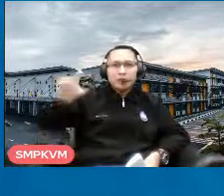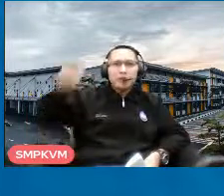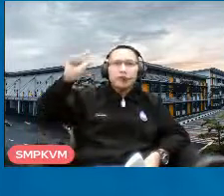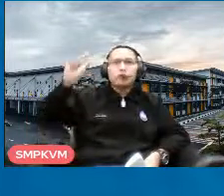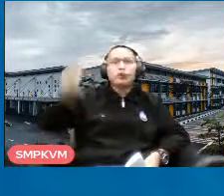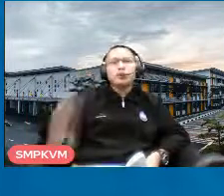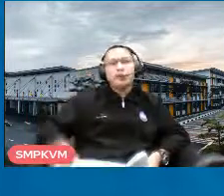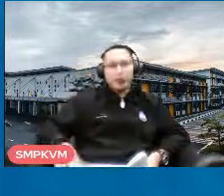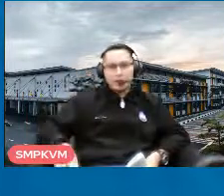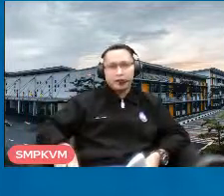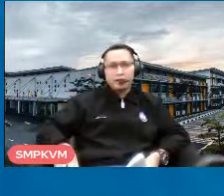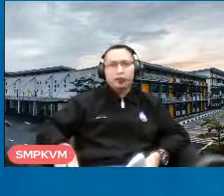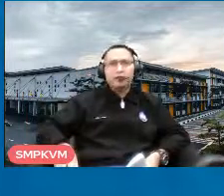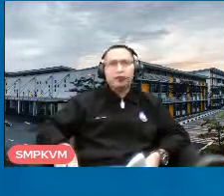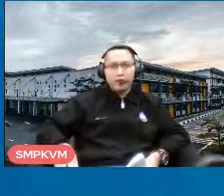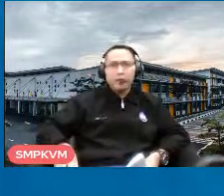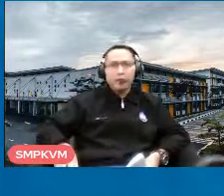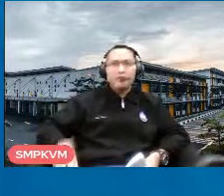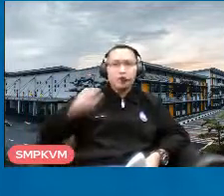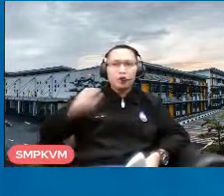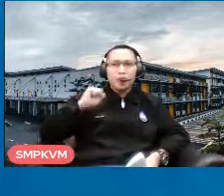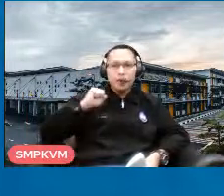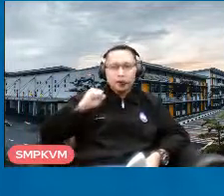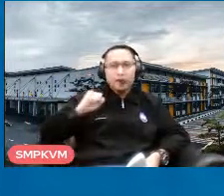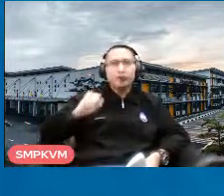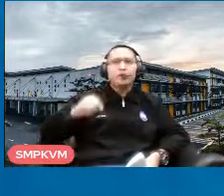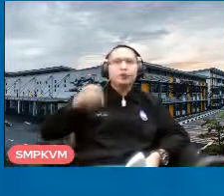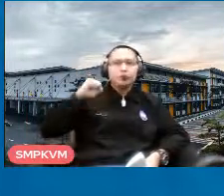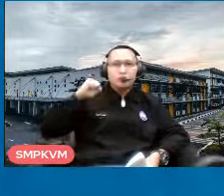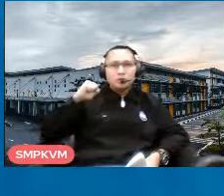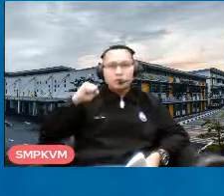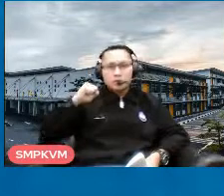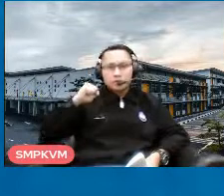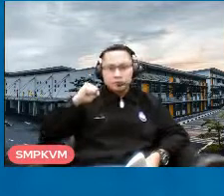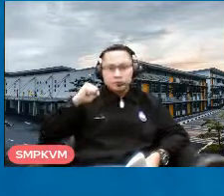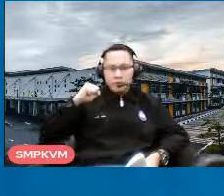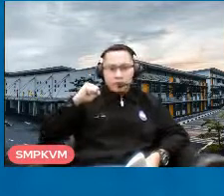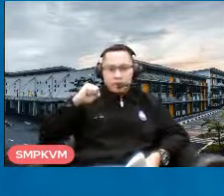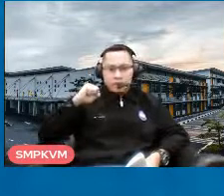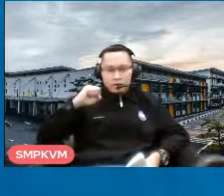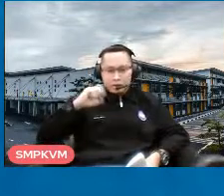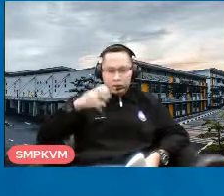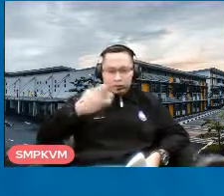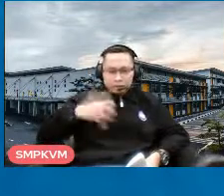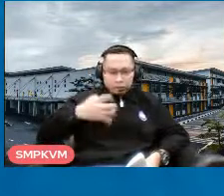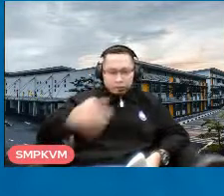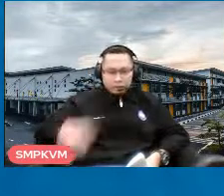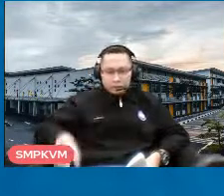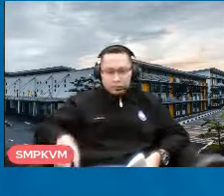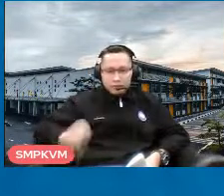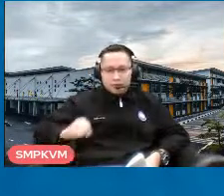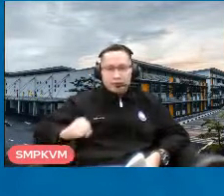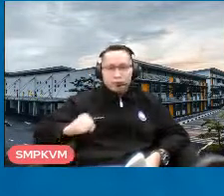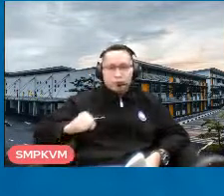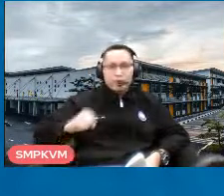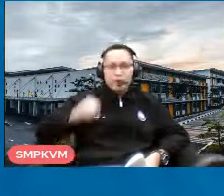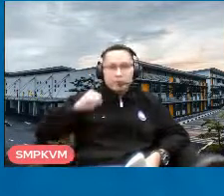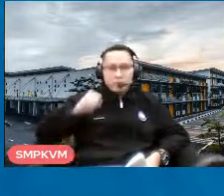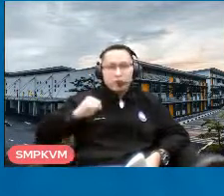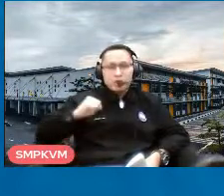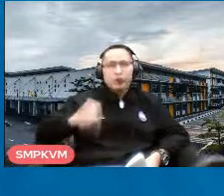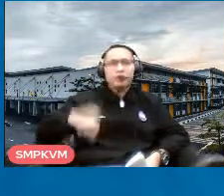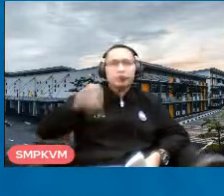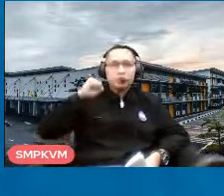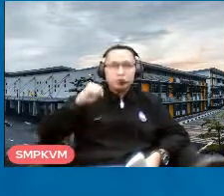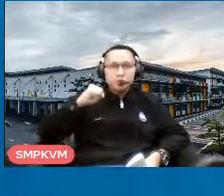insightful ya dunia dan akhirat Insyaallah atau membanggakan tolong eh mereka suatu